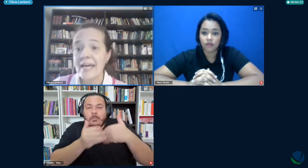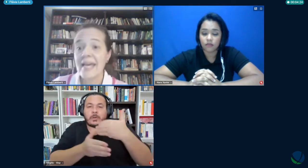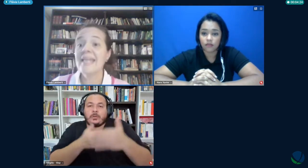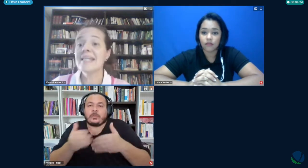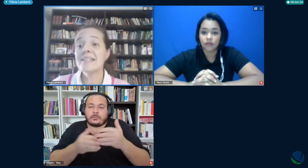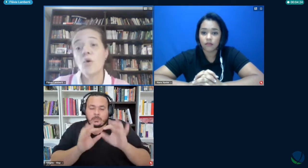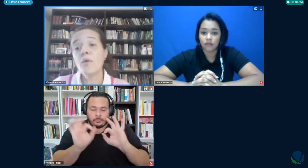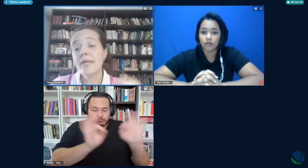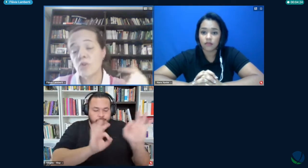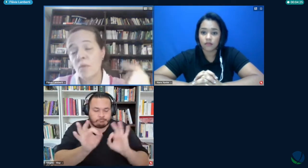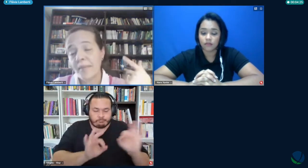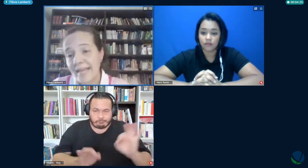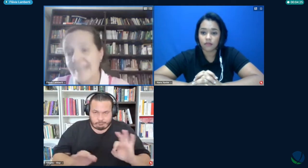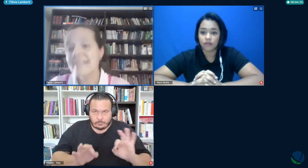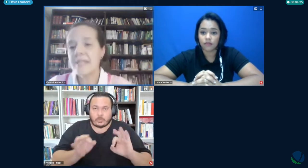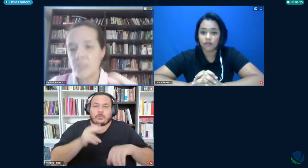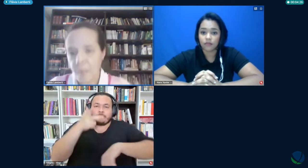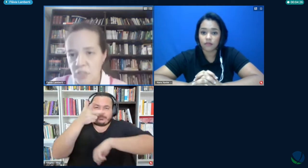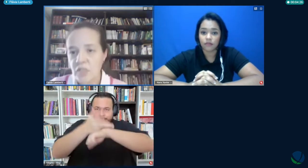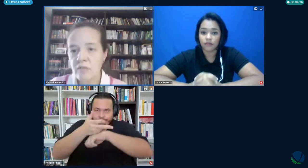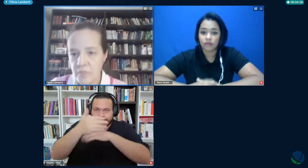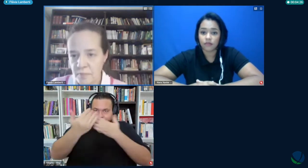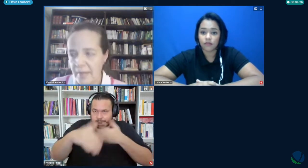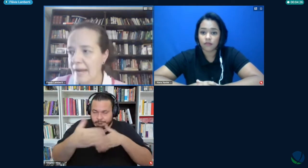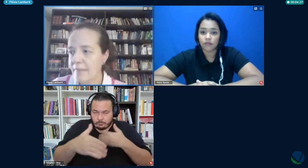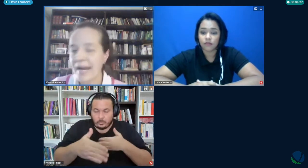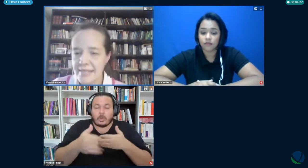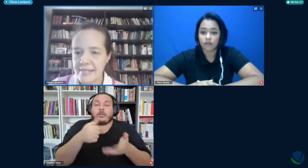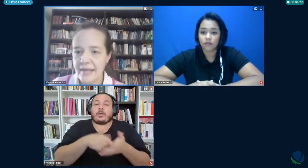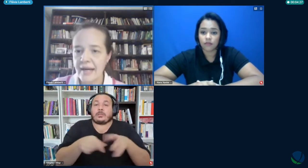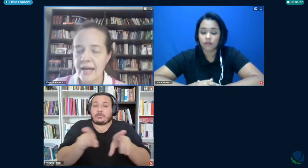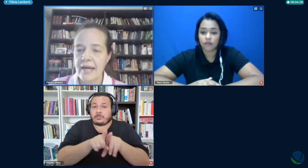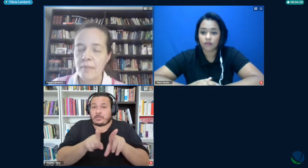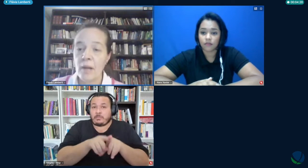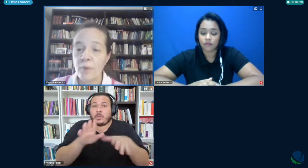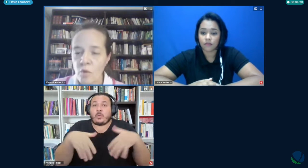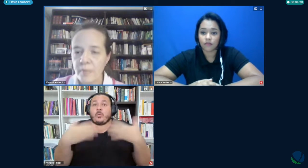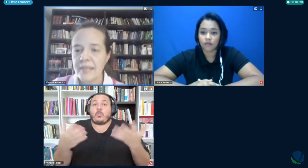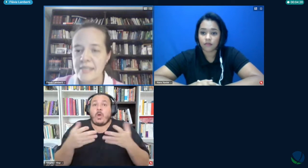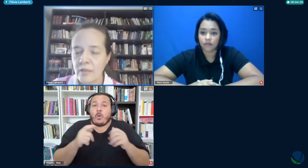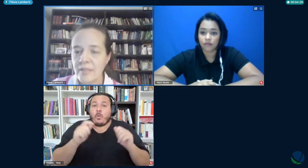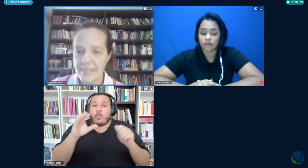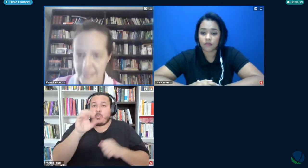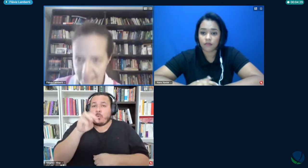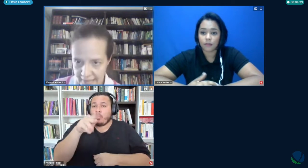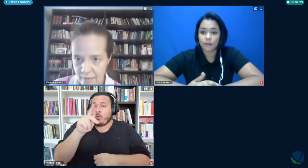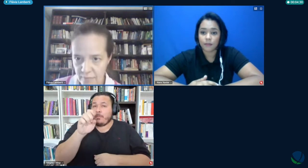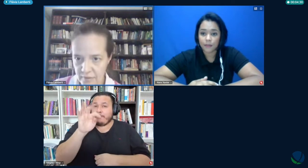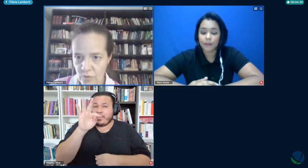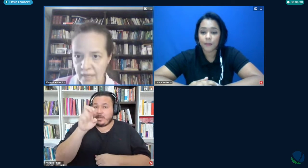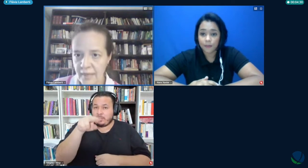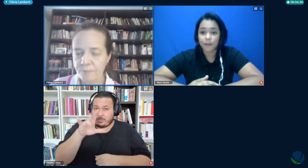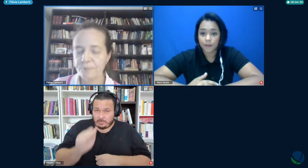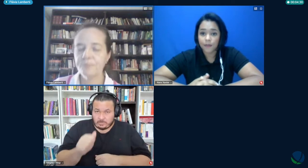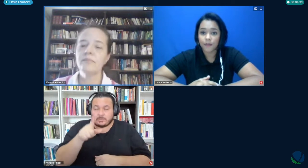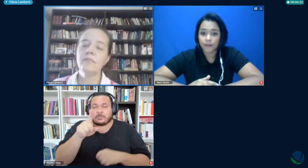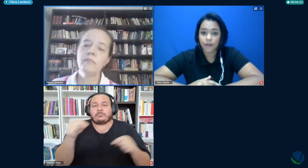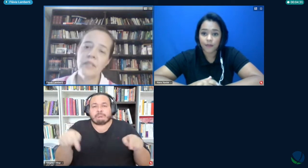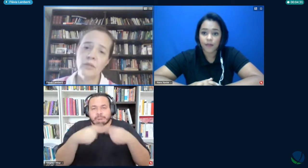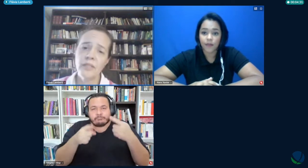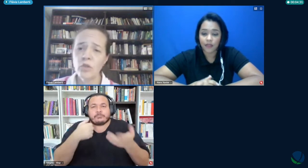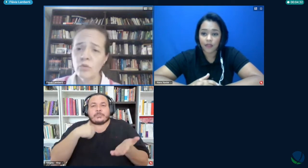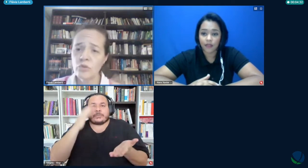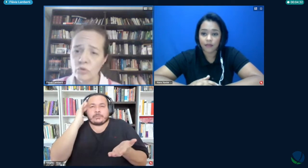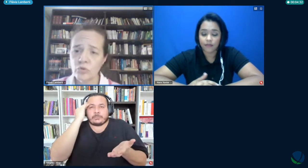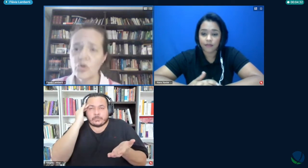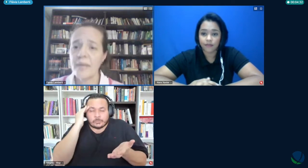né? e as competências respectivas para a compreensão dessas etapas. Né?